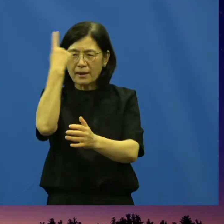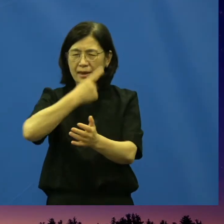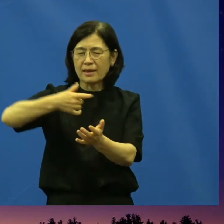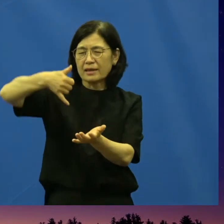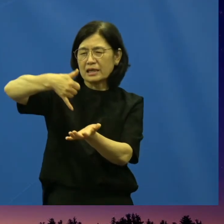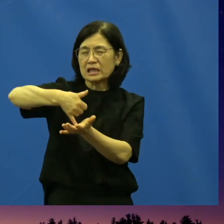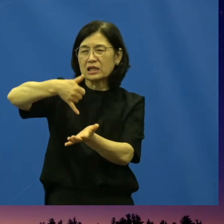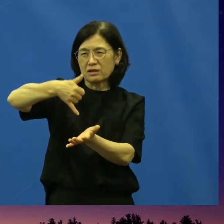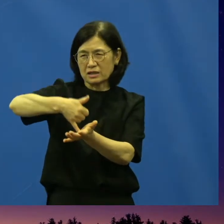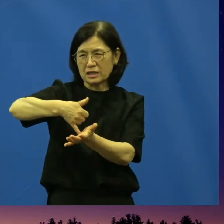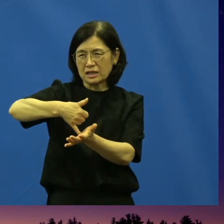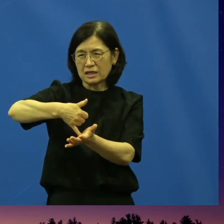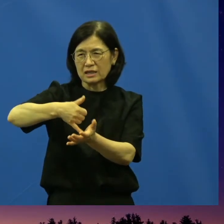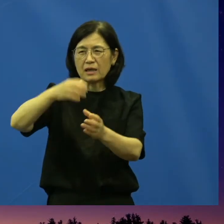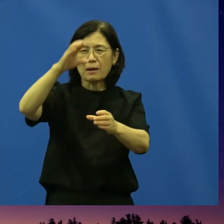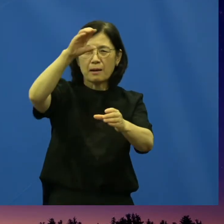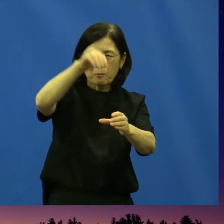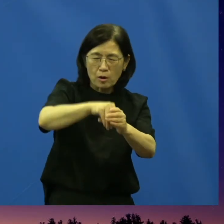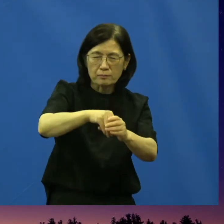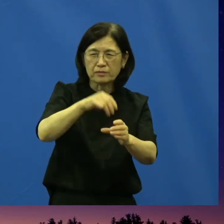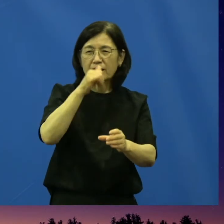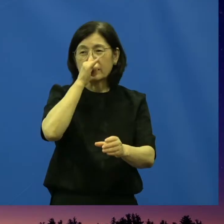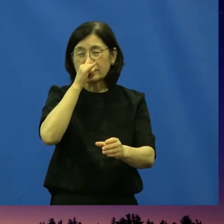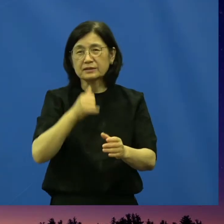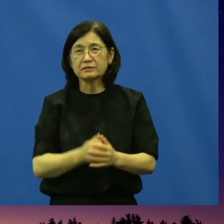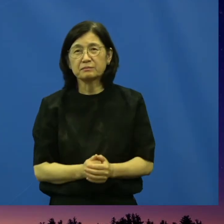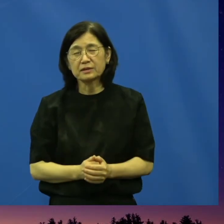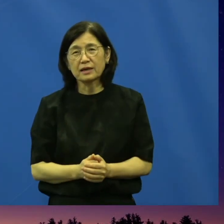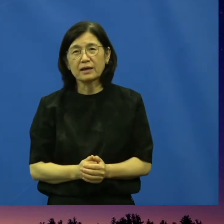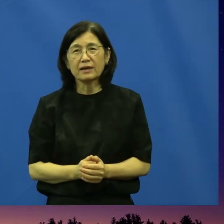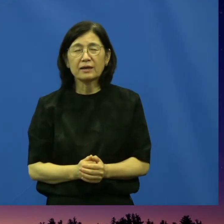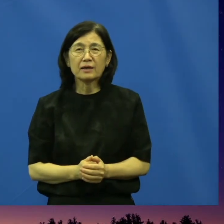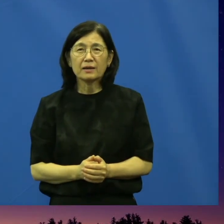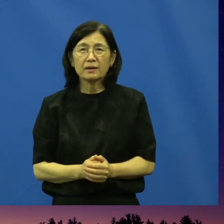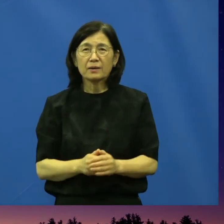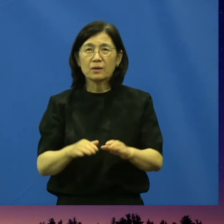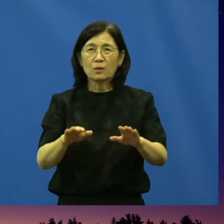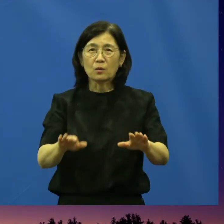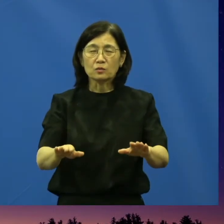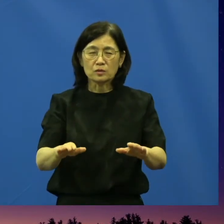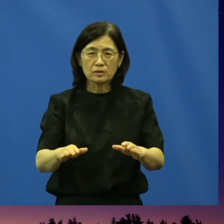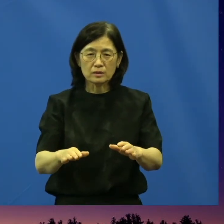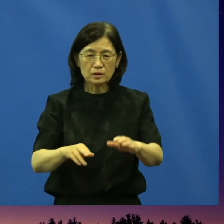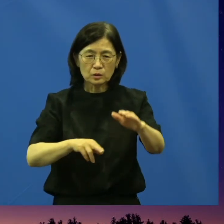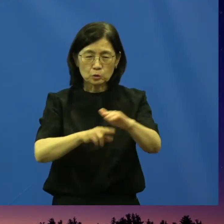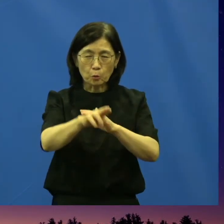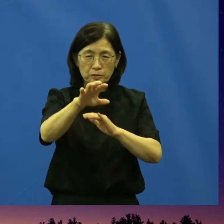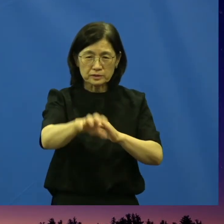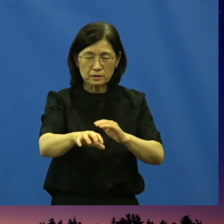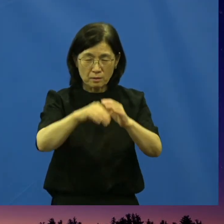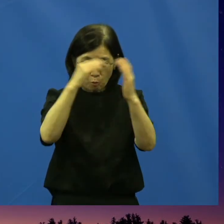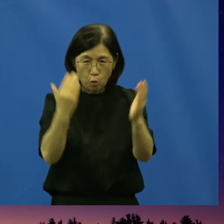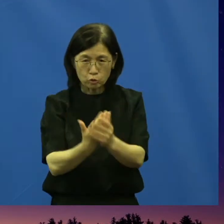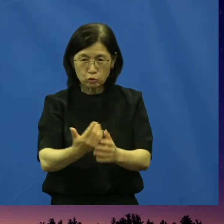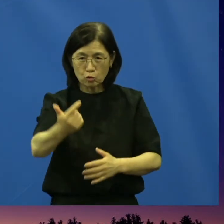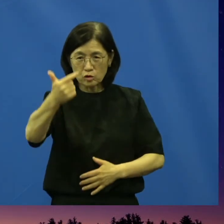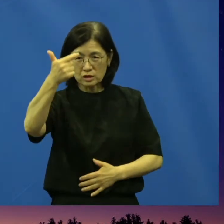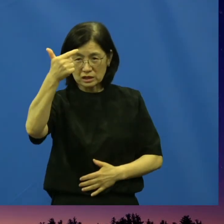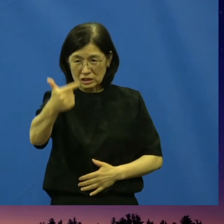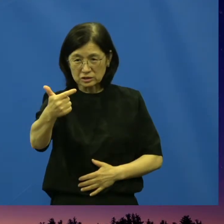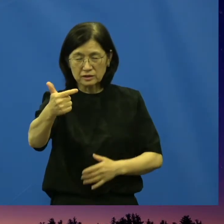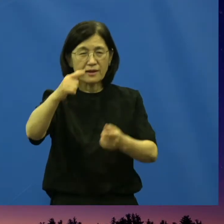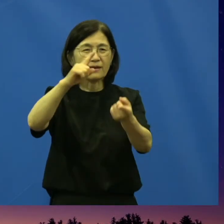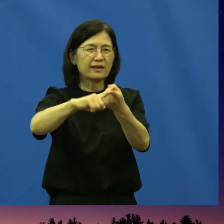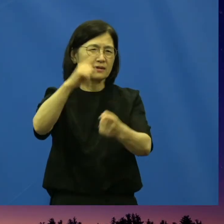충분한 피난처가 되신다는 겁니다. 그래서 오늘 이 6개의 도피성이 가지는 상징적인 의미들을